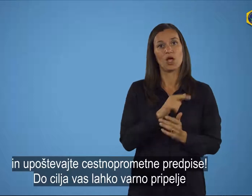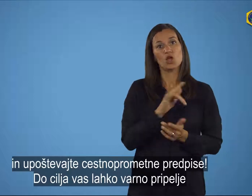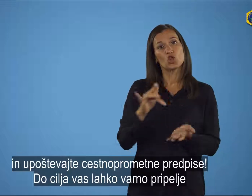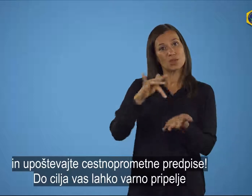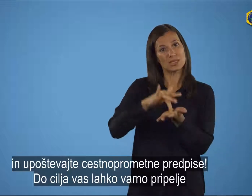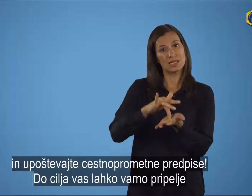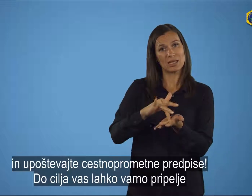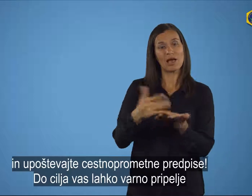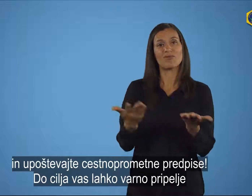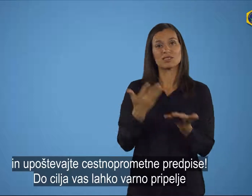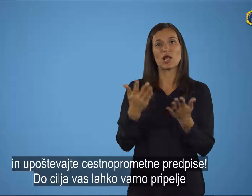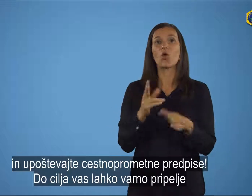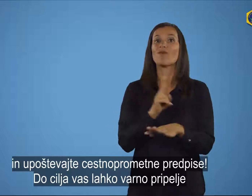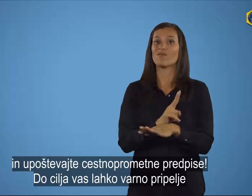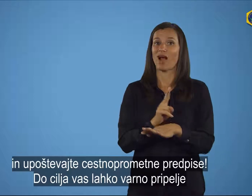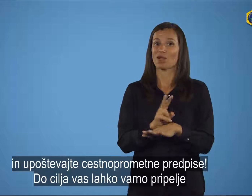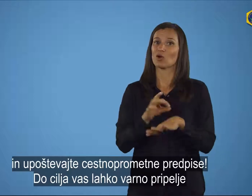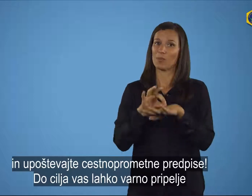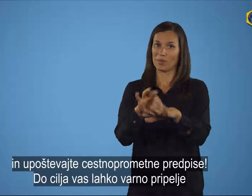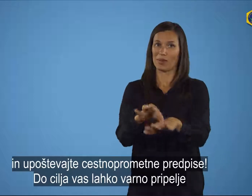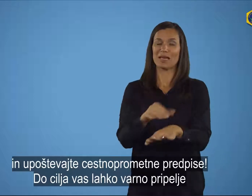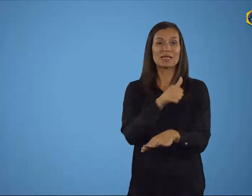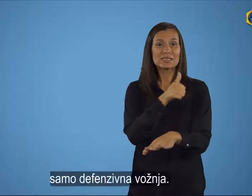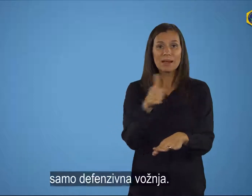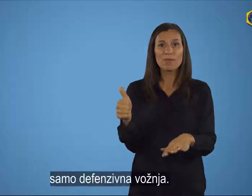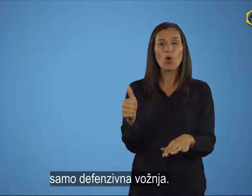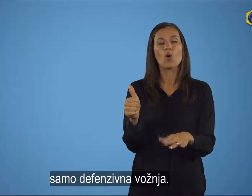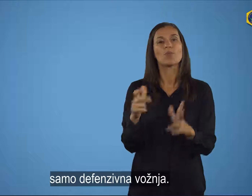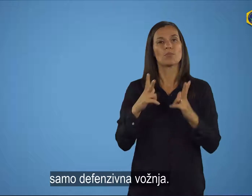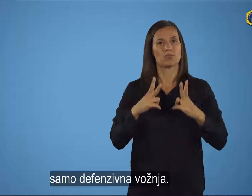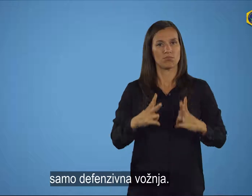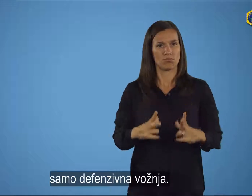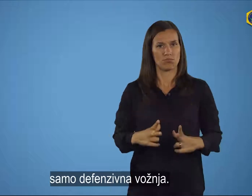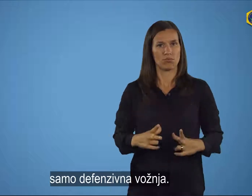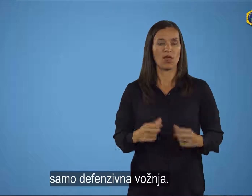Do cilja vas lahko varno pripelje samo defenzivna vožnja.